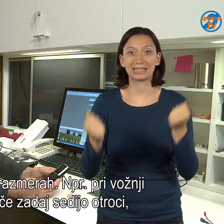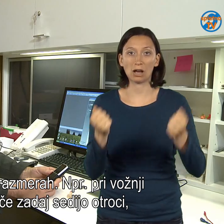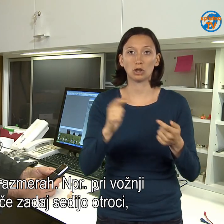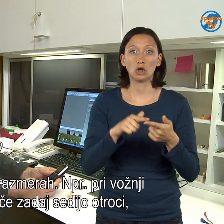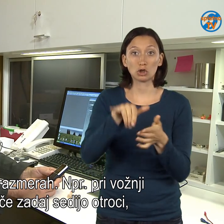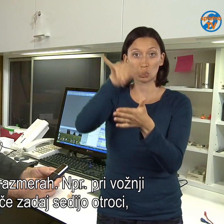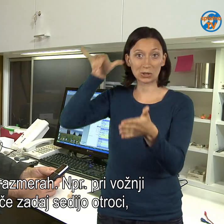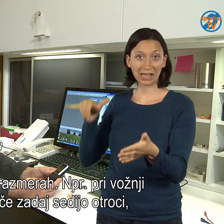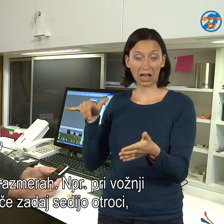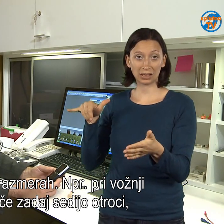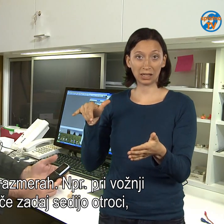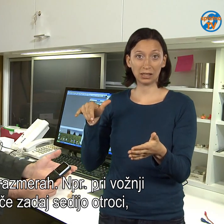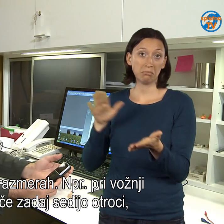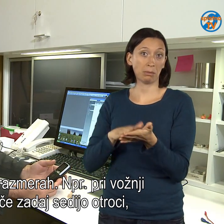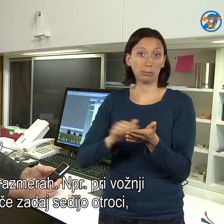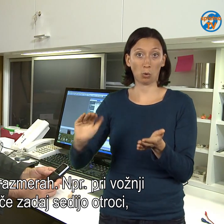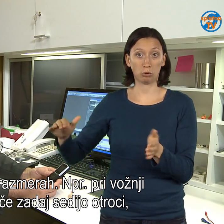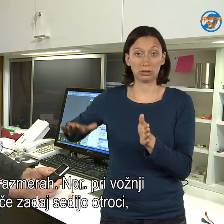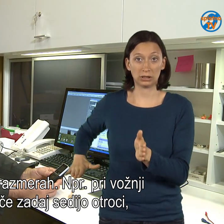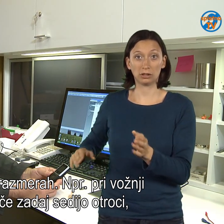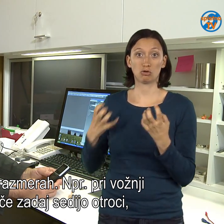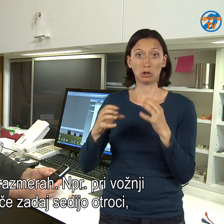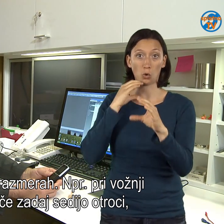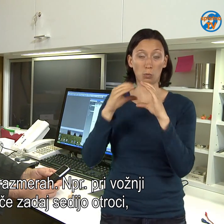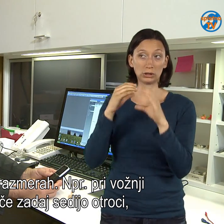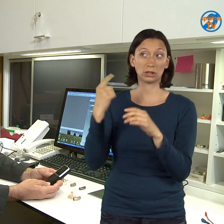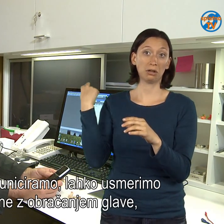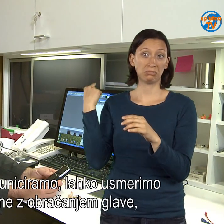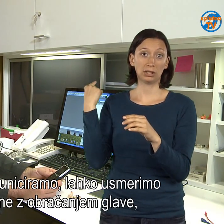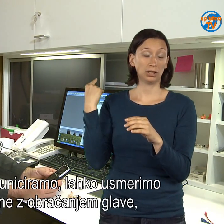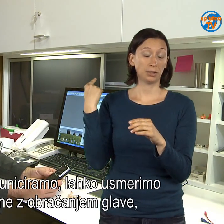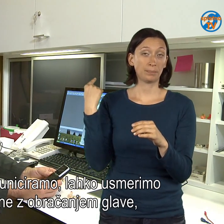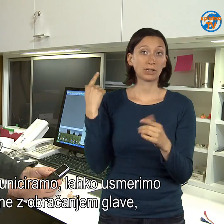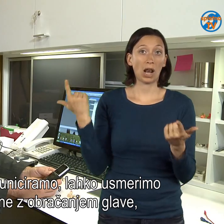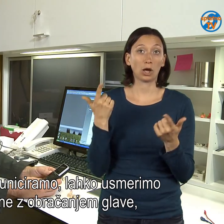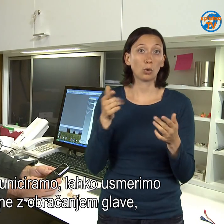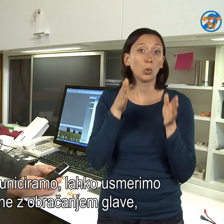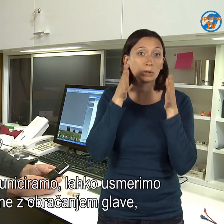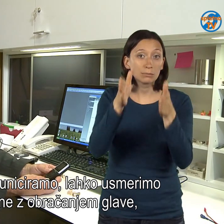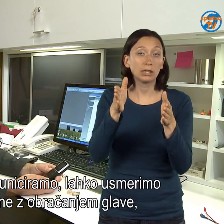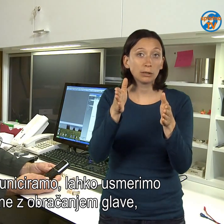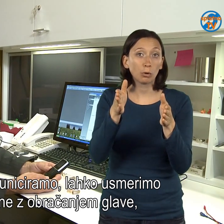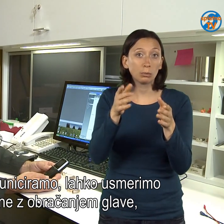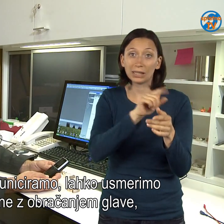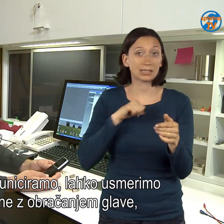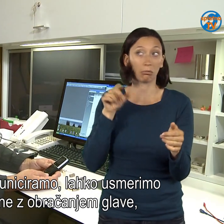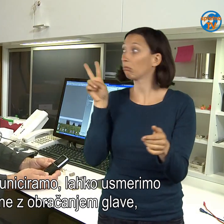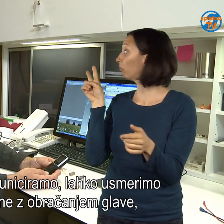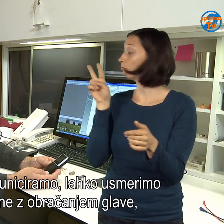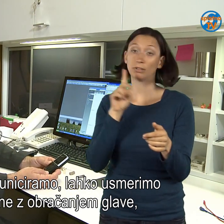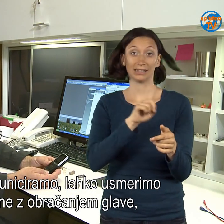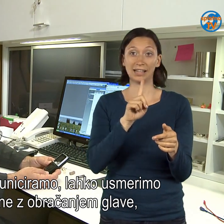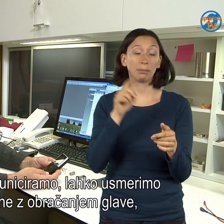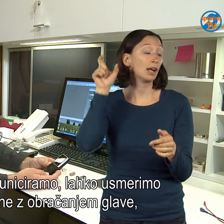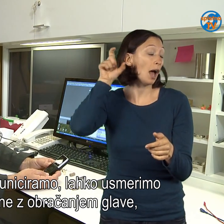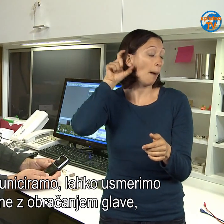avtom, če so zadaj naprimer otroci, s katerimi komuniciramo, lahko usmerimo pozornost ne z obračanjem